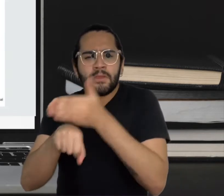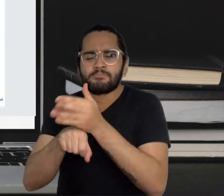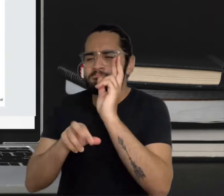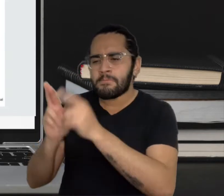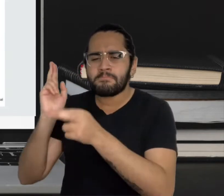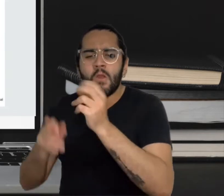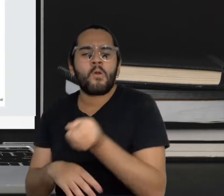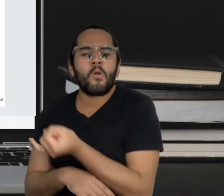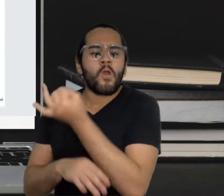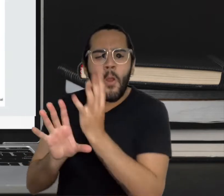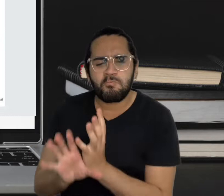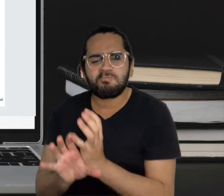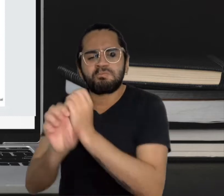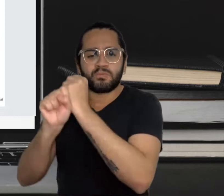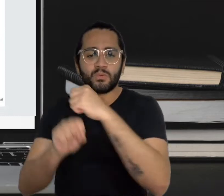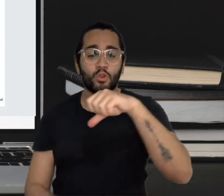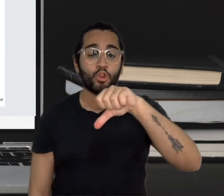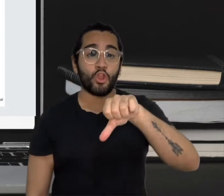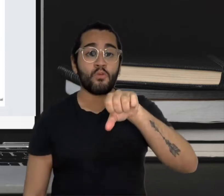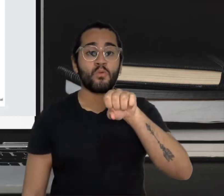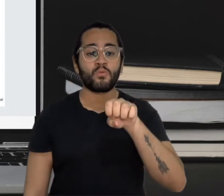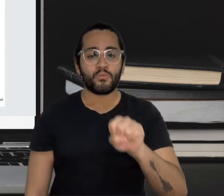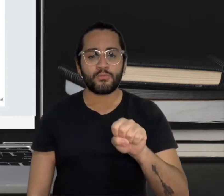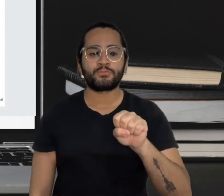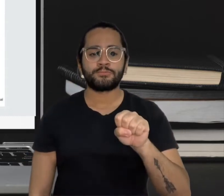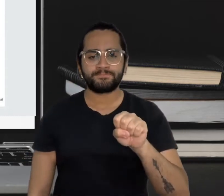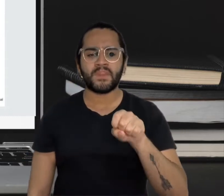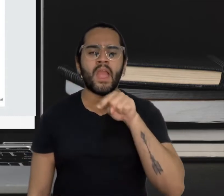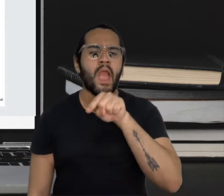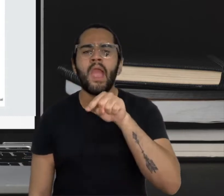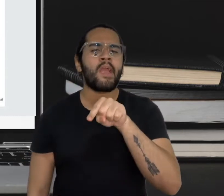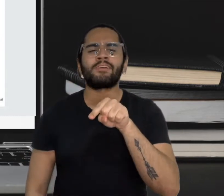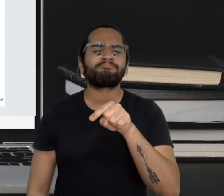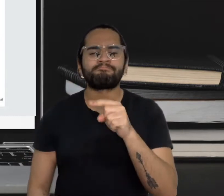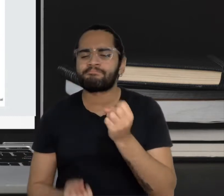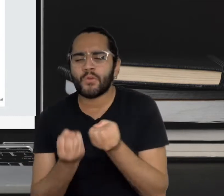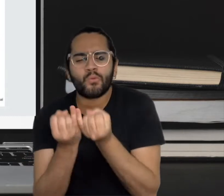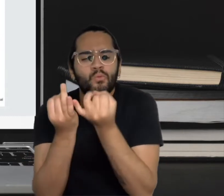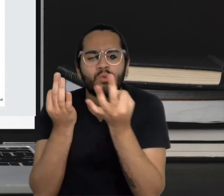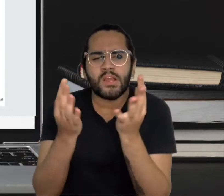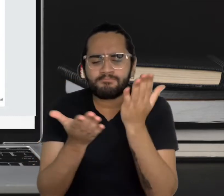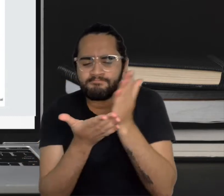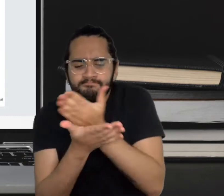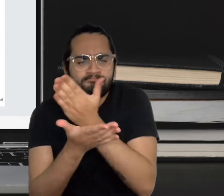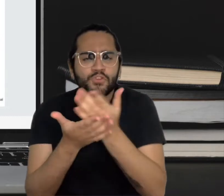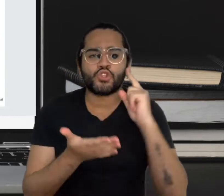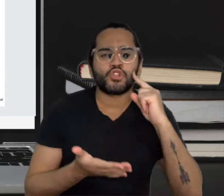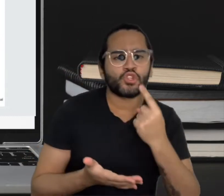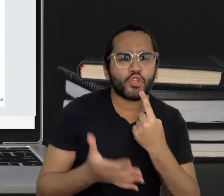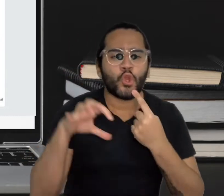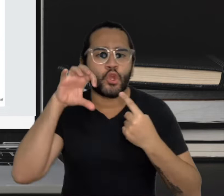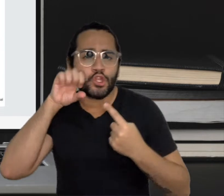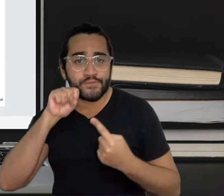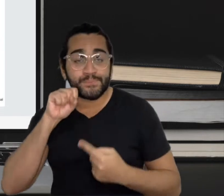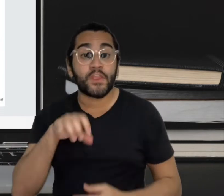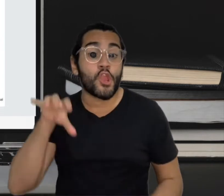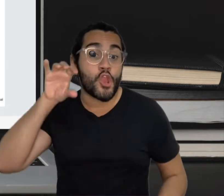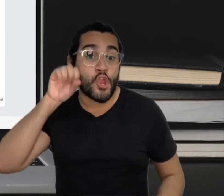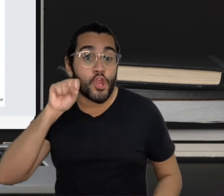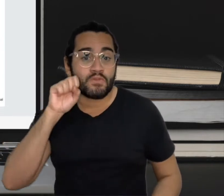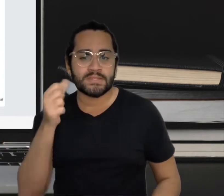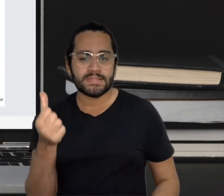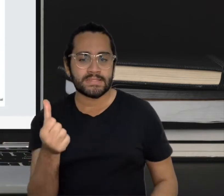a participação de 98 respondentes, divididos entre surdos e